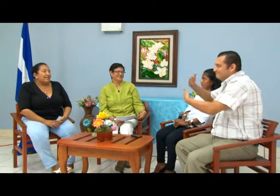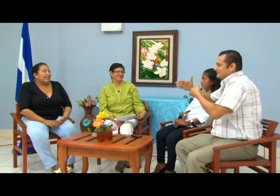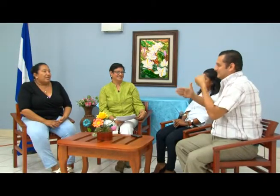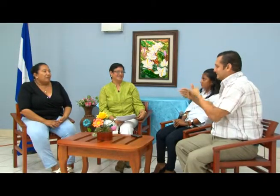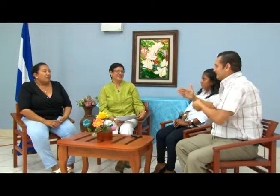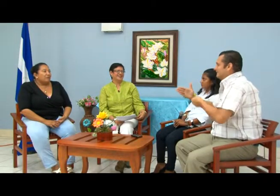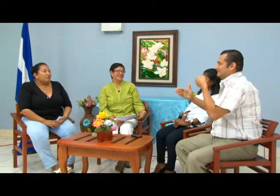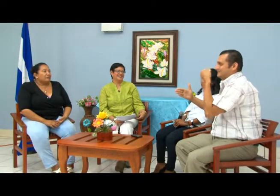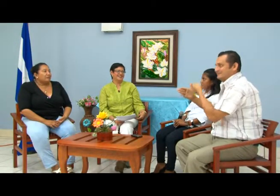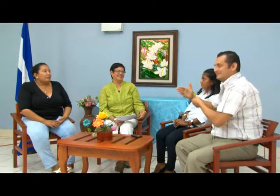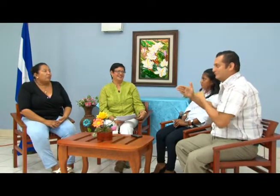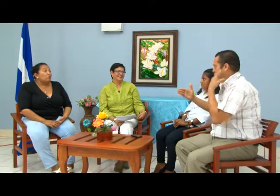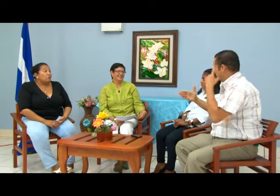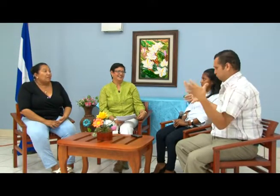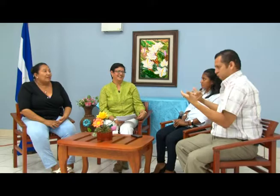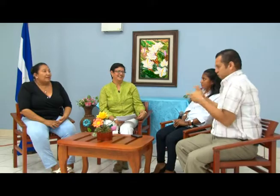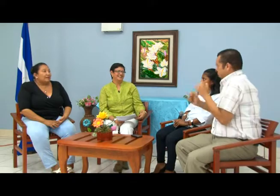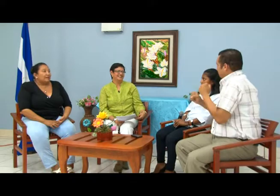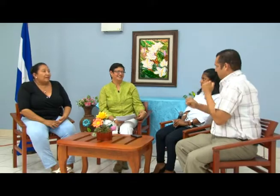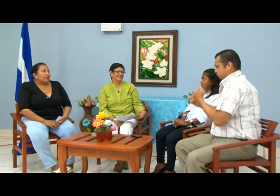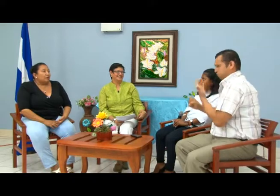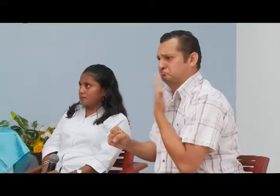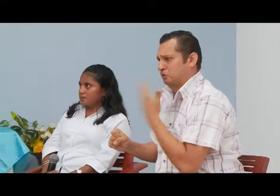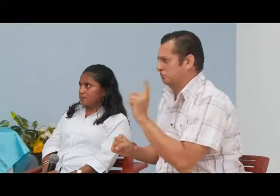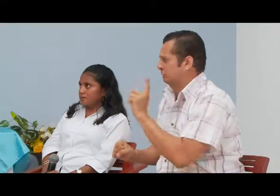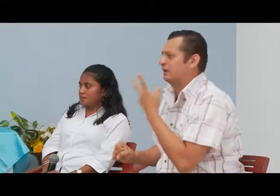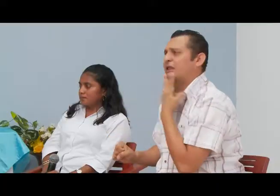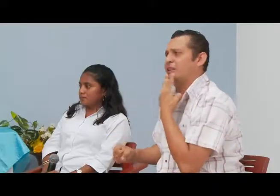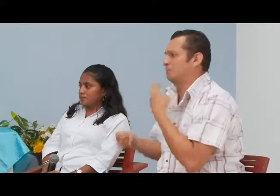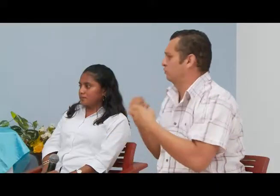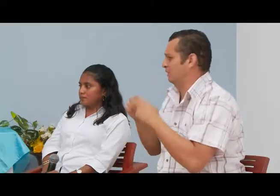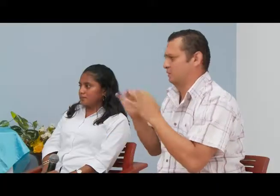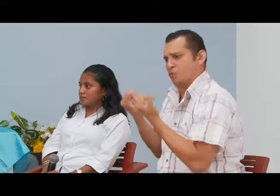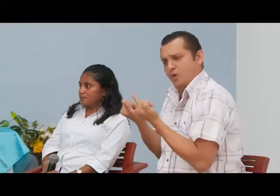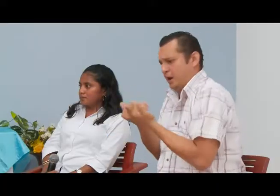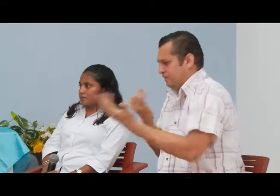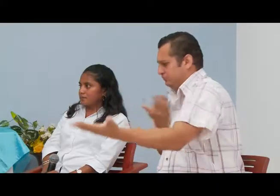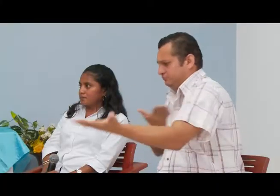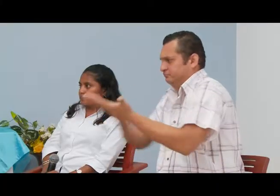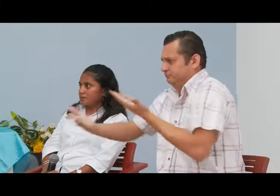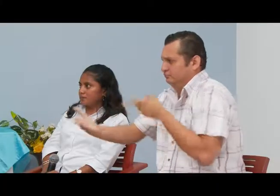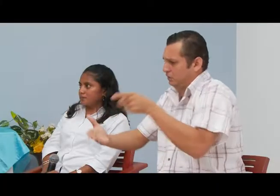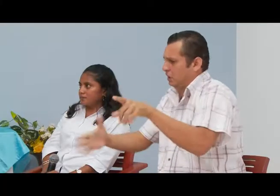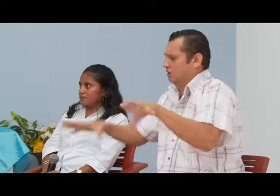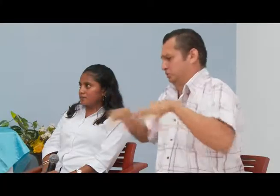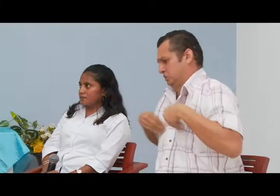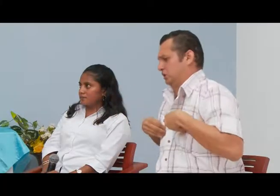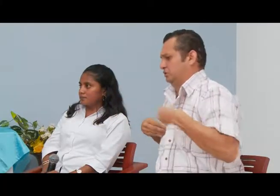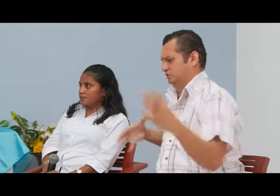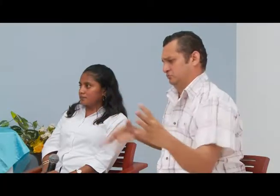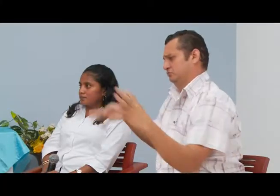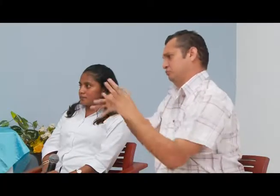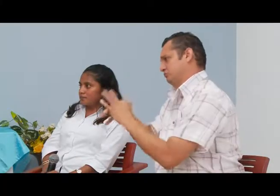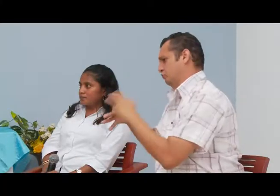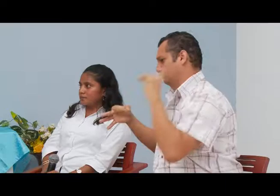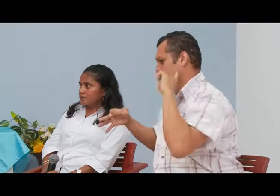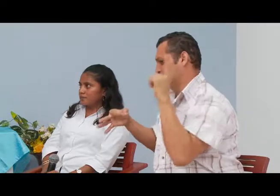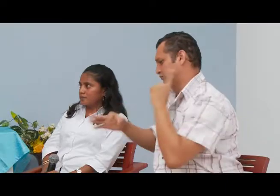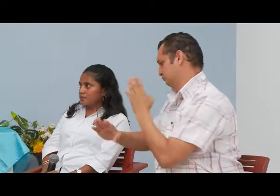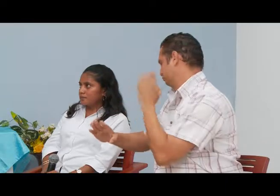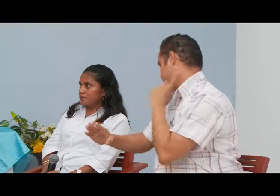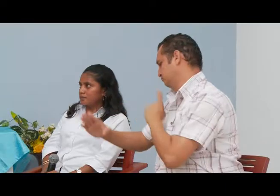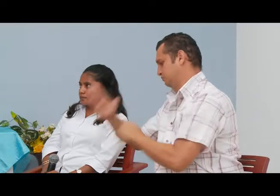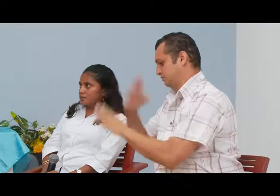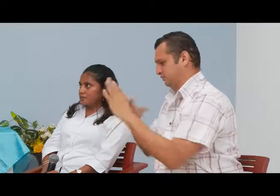de señas. Y fue un proceso de lucha. Como grupo, antes era difícil, no había, ahora no hay problema. Ellos me han